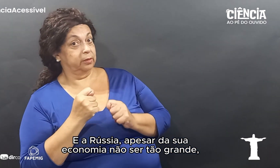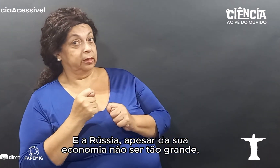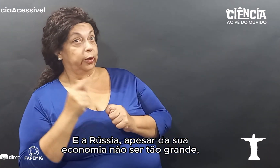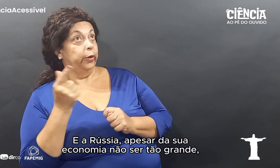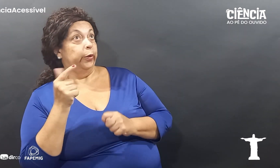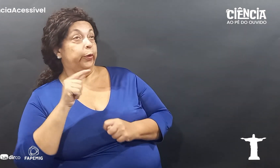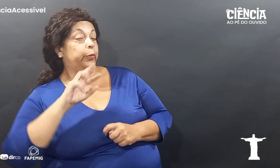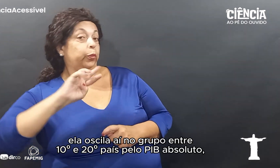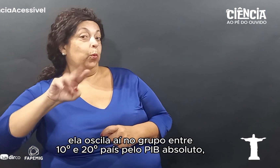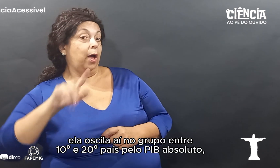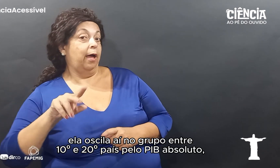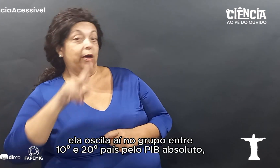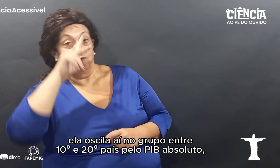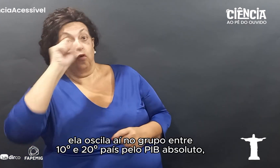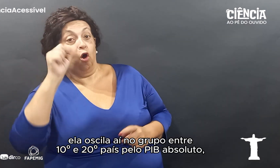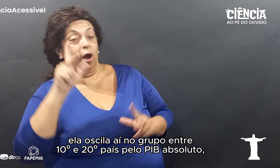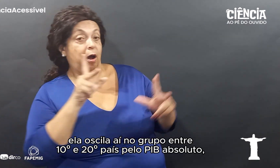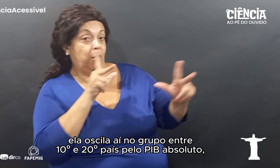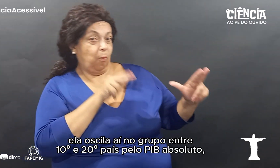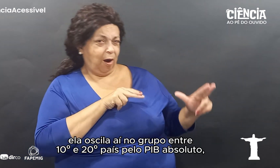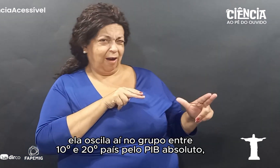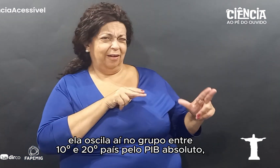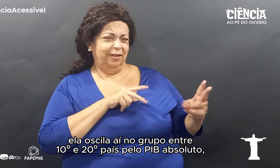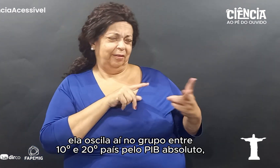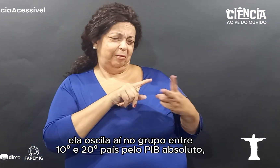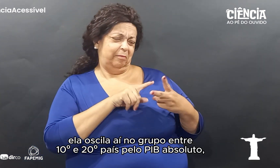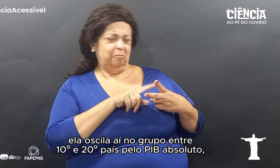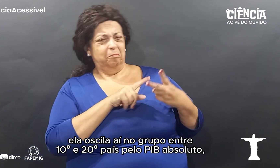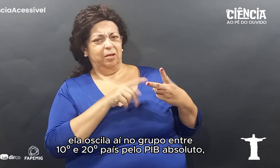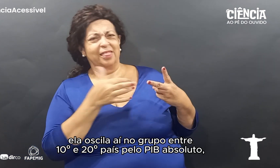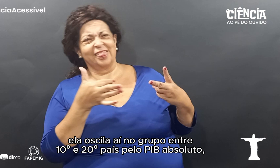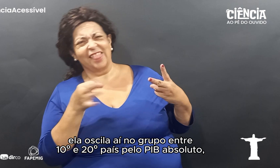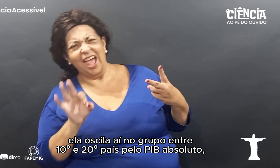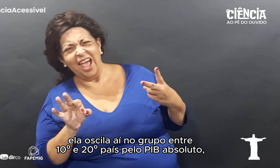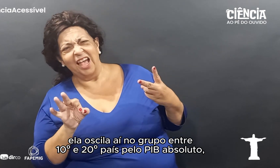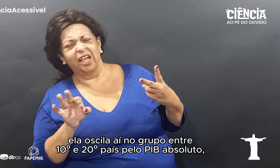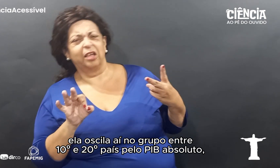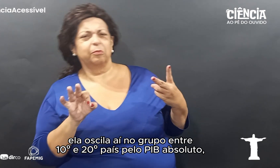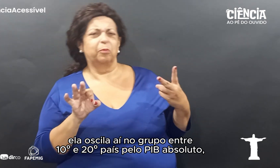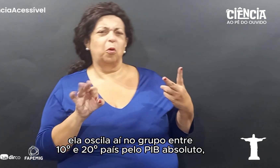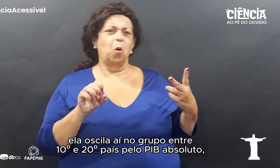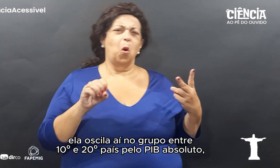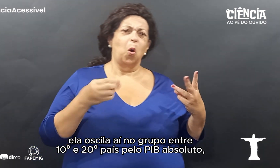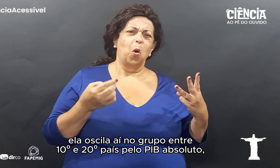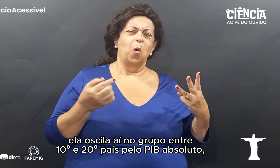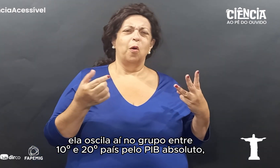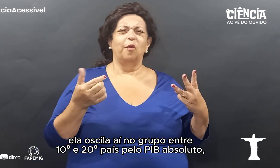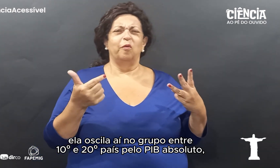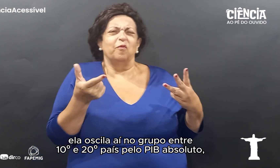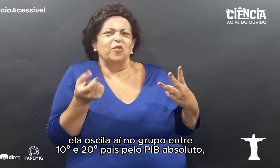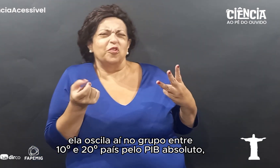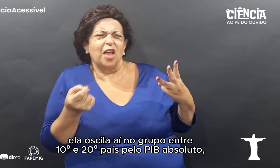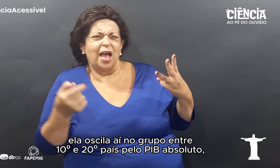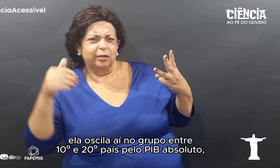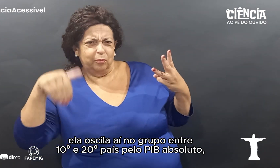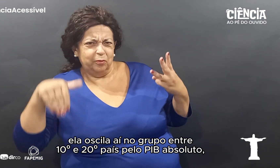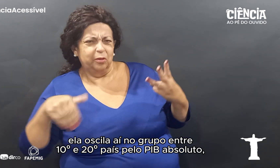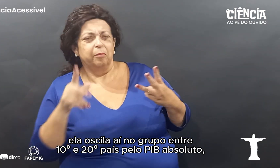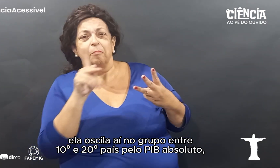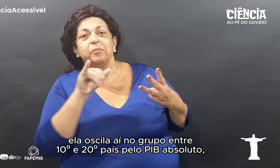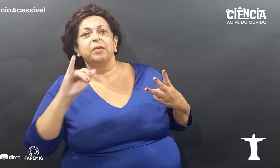tão grande, ela oscila aí no grupo entre 10º e 20º, né, país pelo